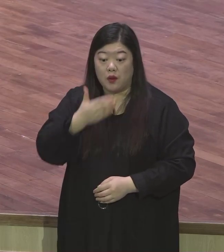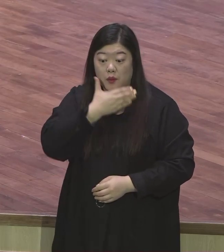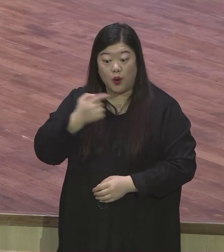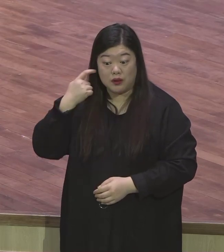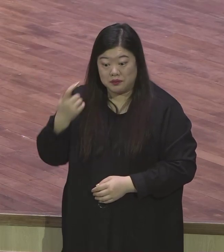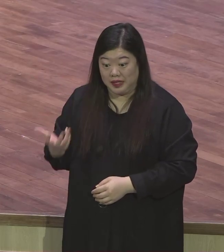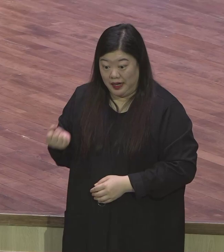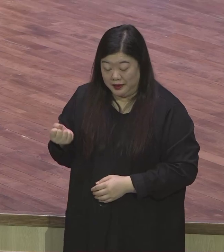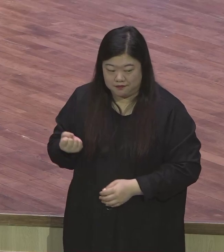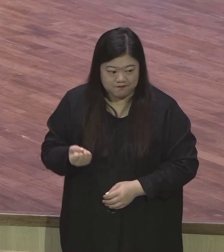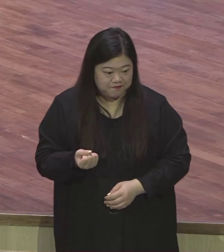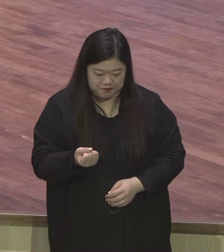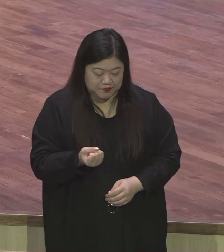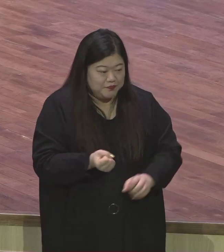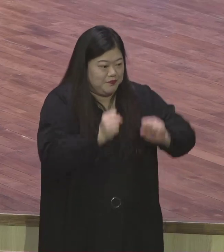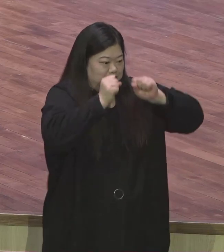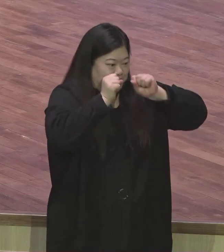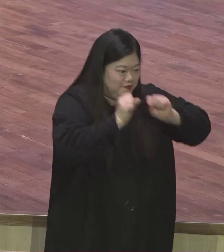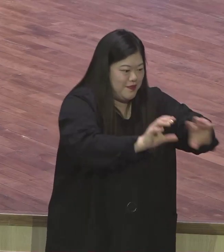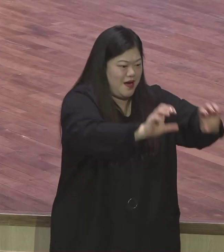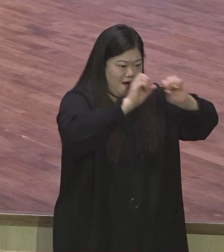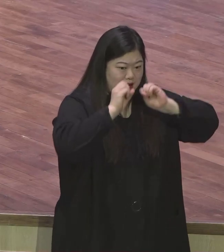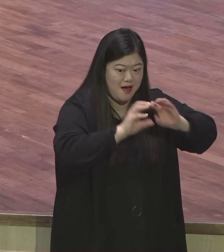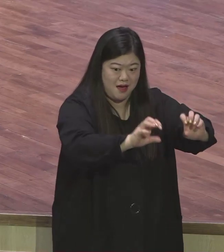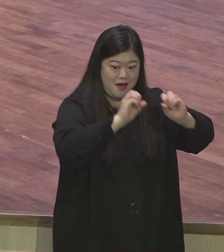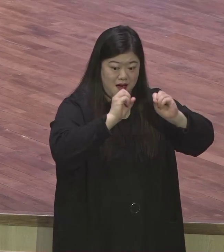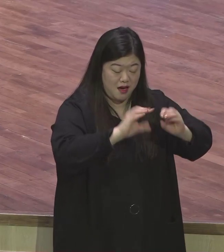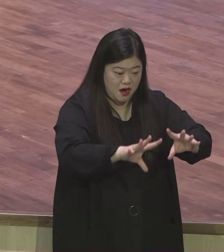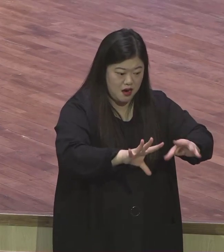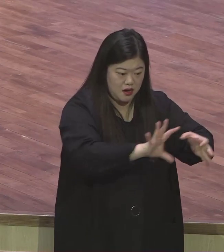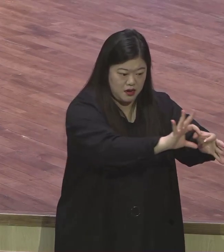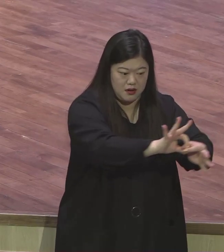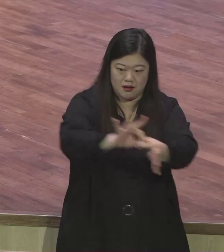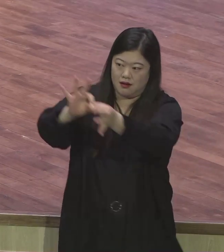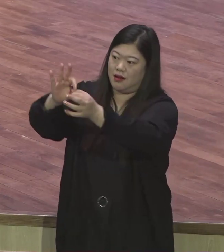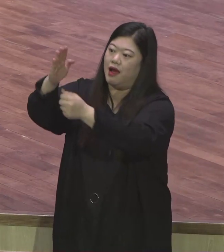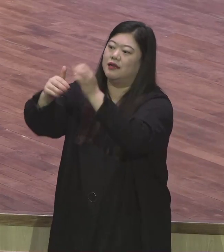현장에서 그 광야에서 하나님의 영광을 받으십니다.